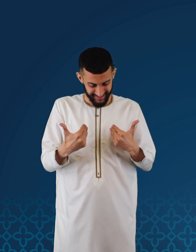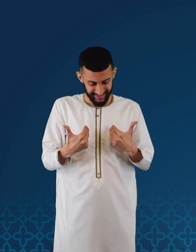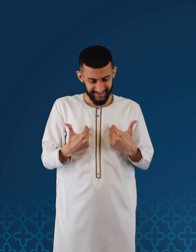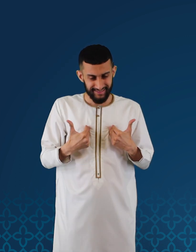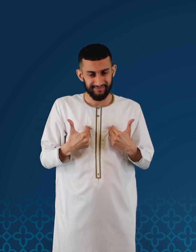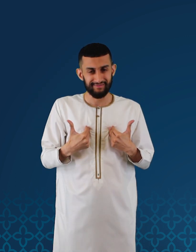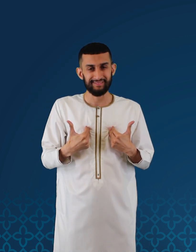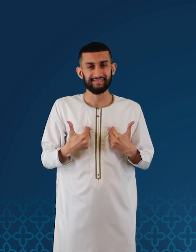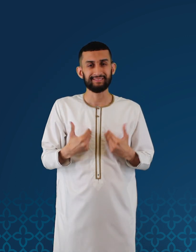أكرمن